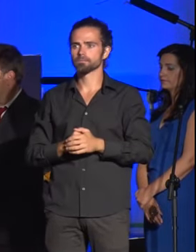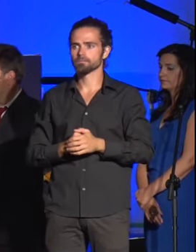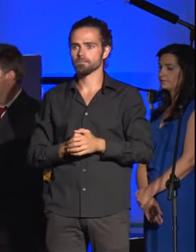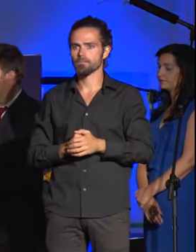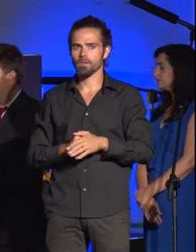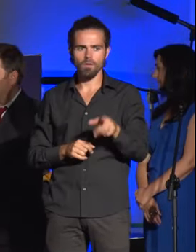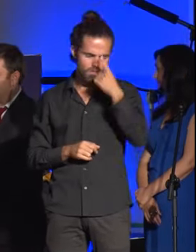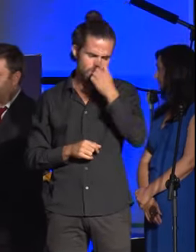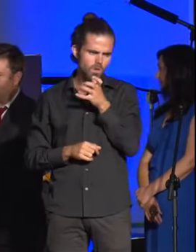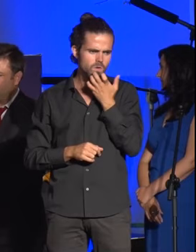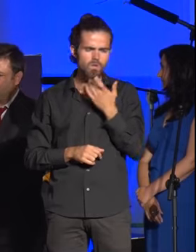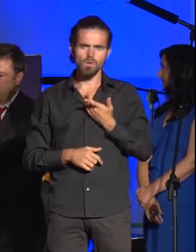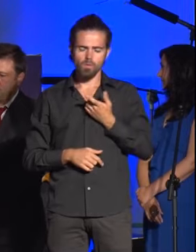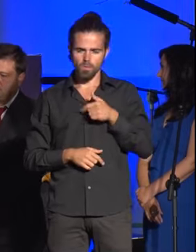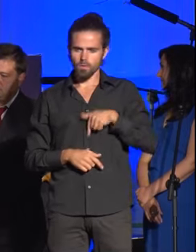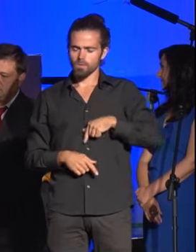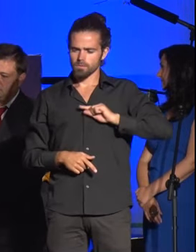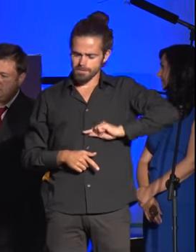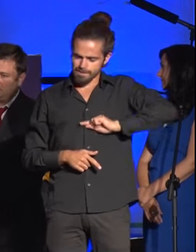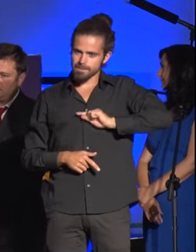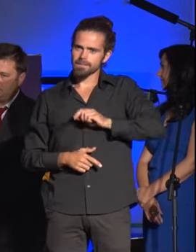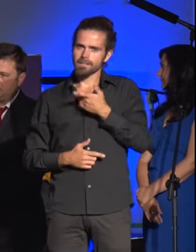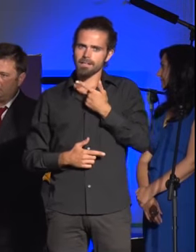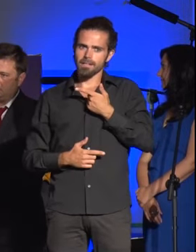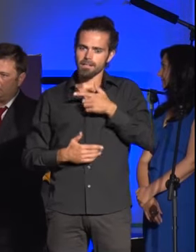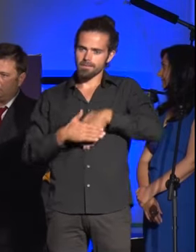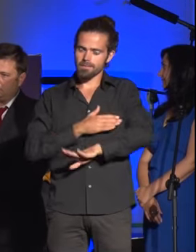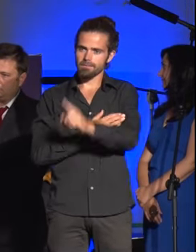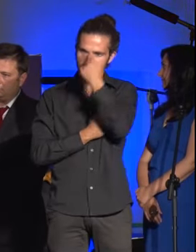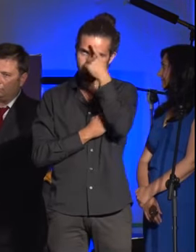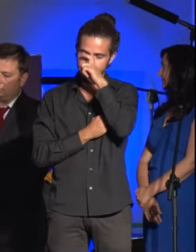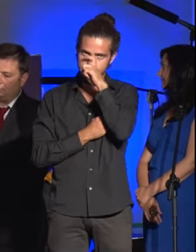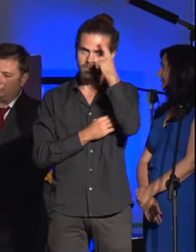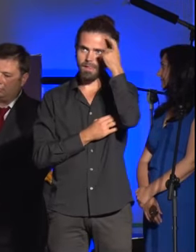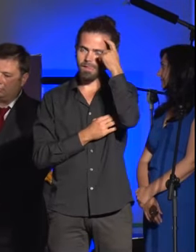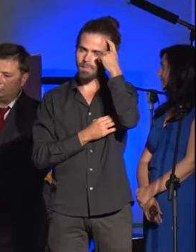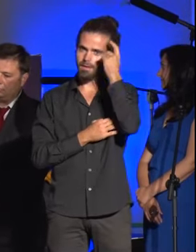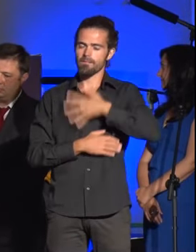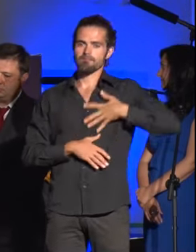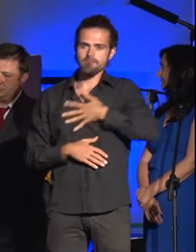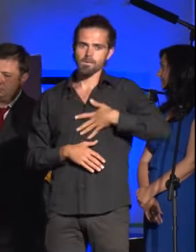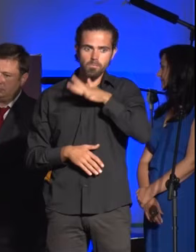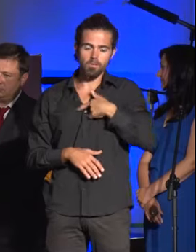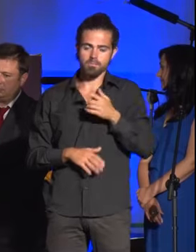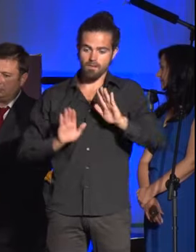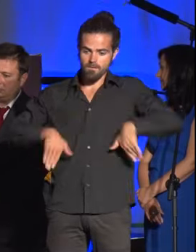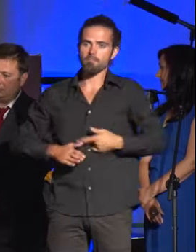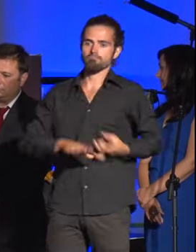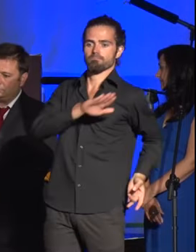la satisfacción que les habrá quedado para lanzarse a hacer esta asociación. No lo olvidéis que todo